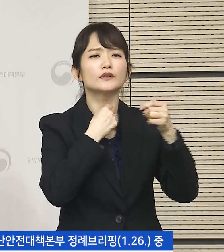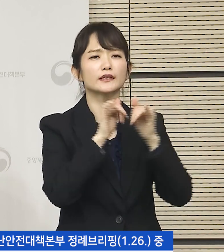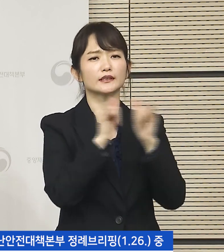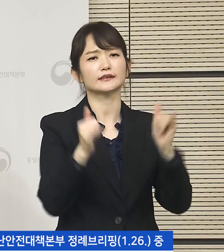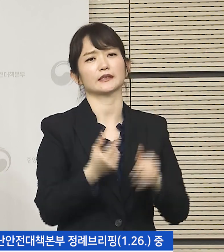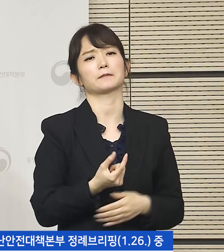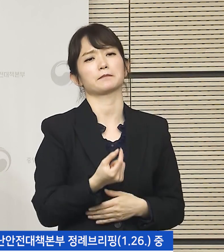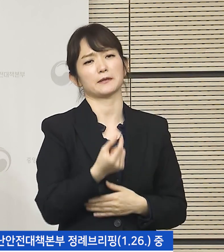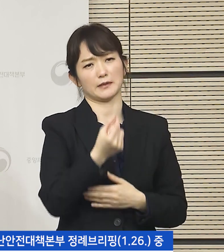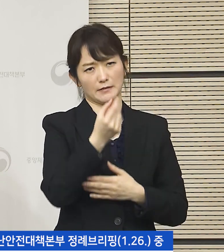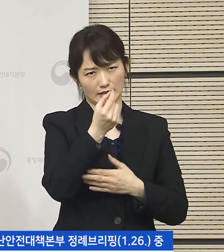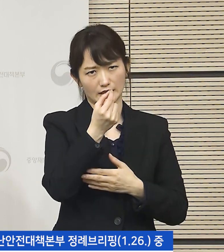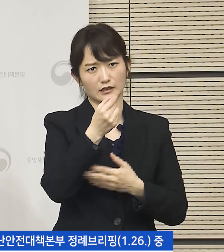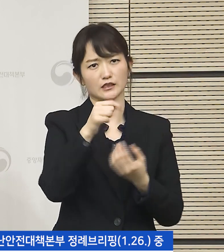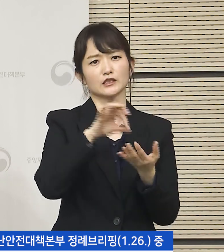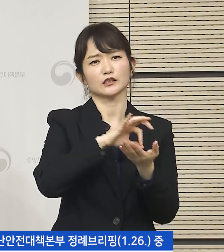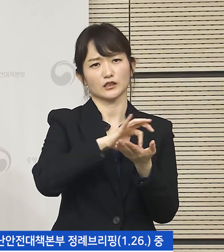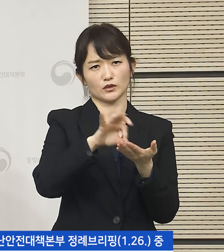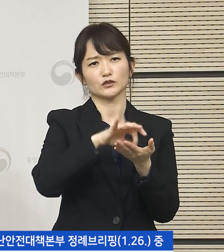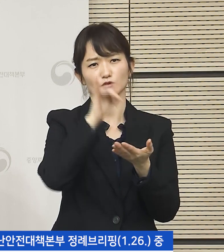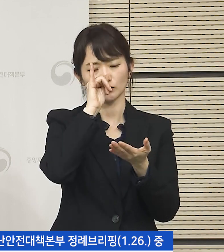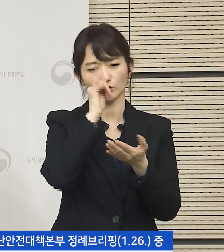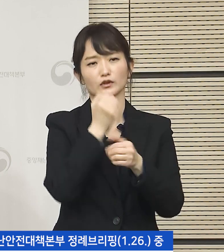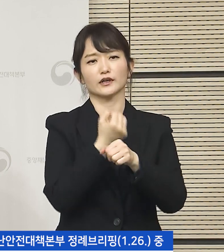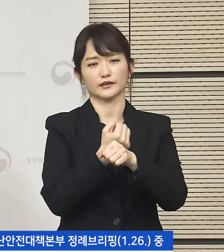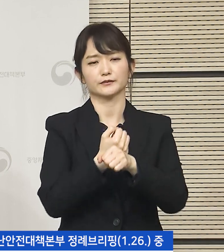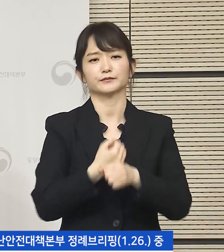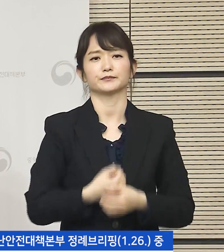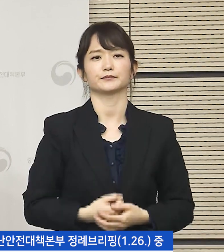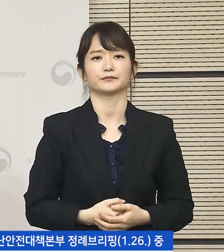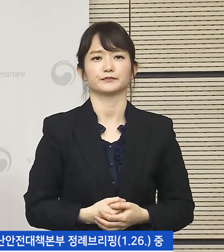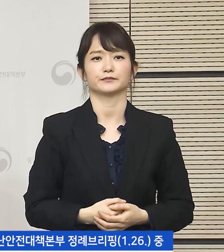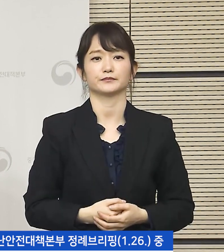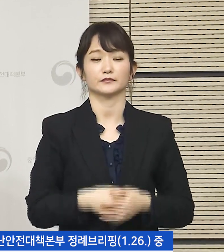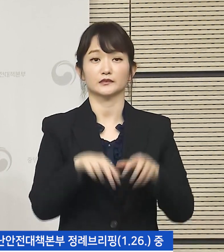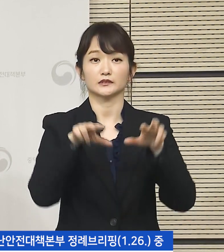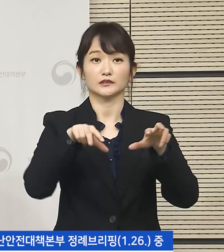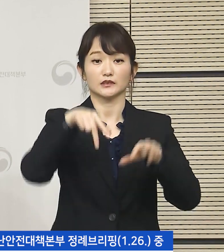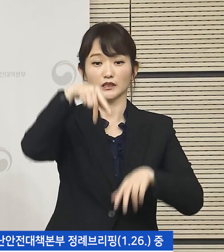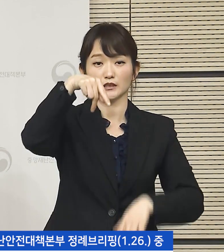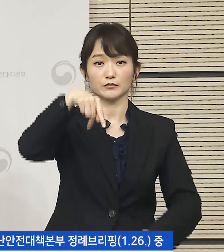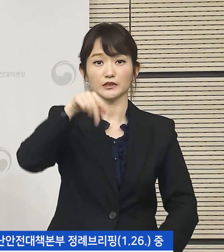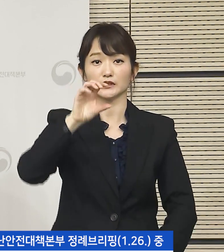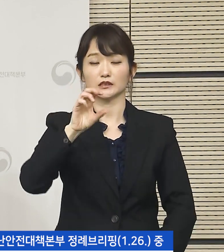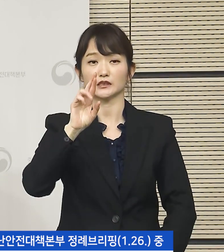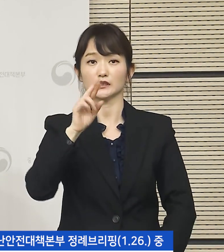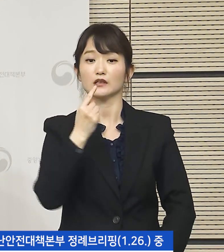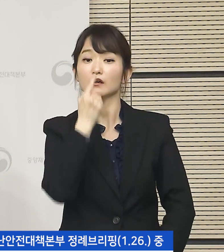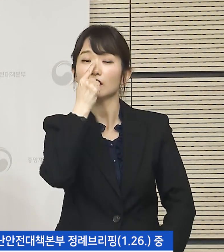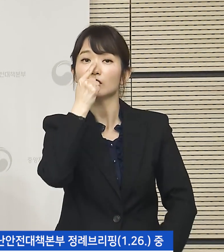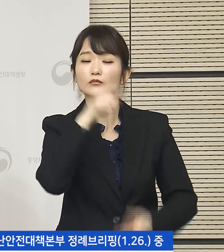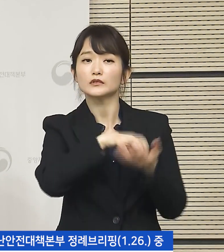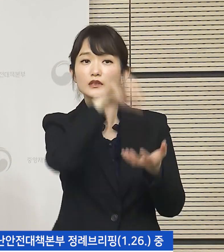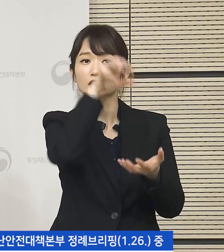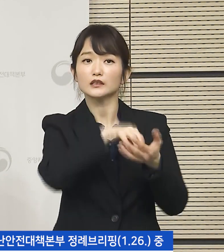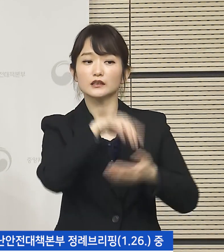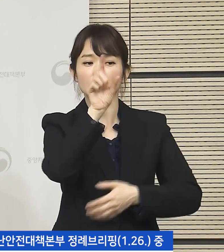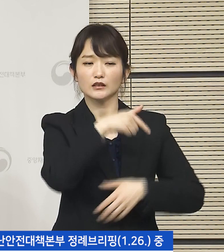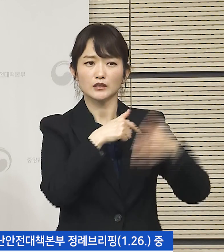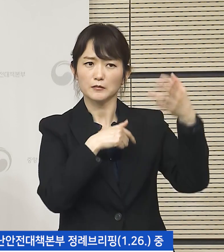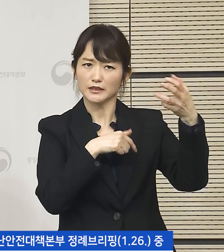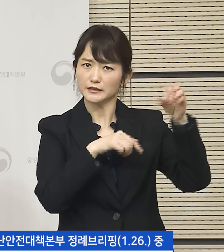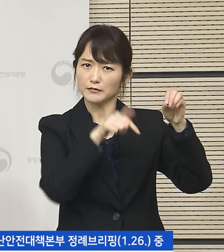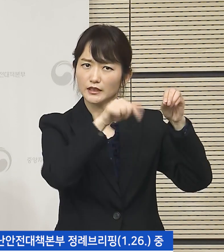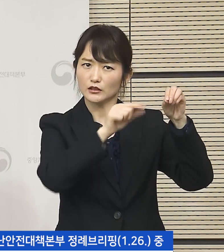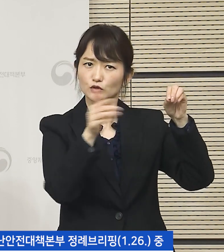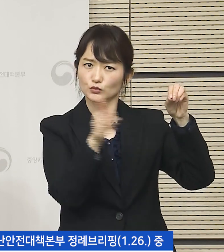원하는 국민들이 조금 더 빨리 이용할 수 있도록 하겠습니다. 현재 PCR 검사 역량은 하루